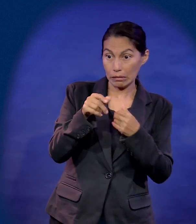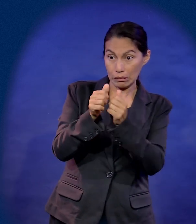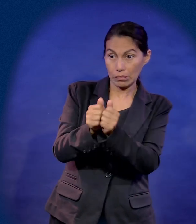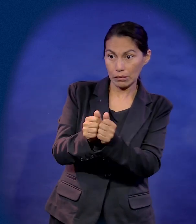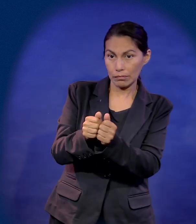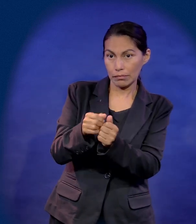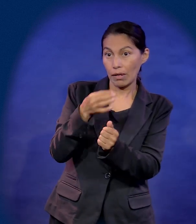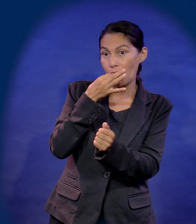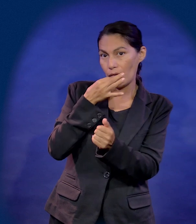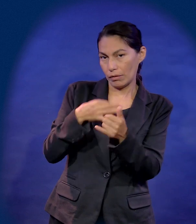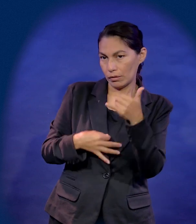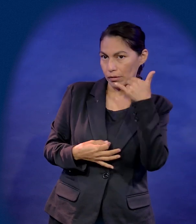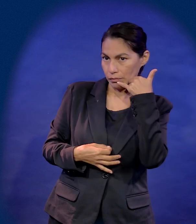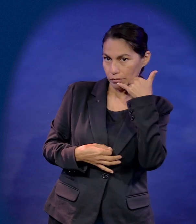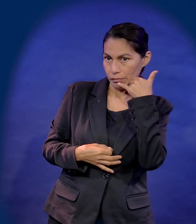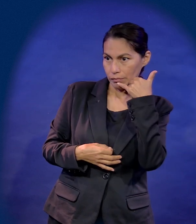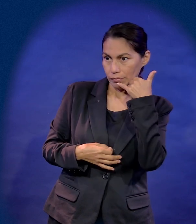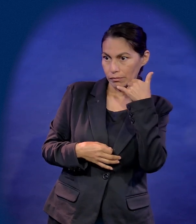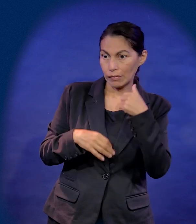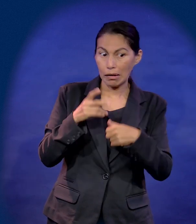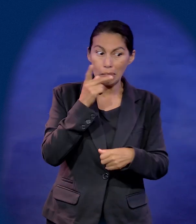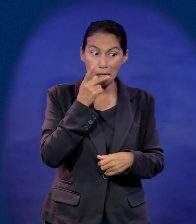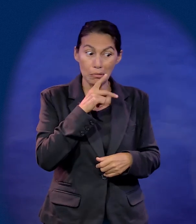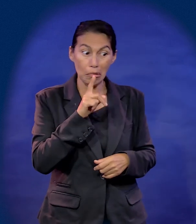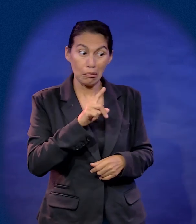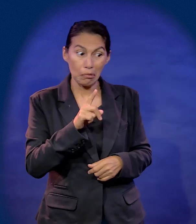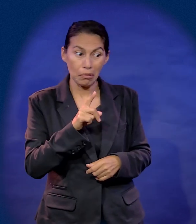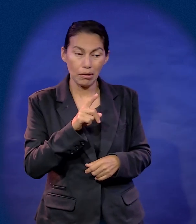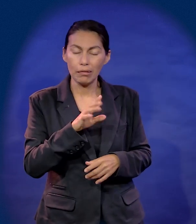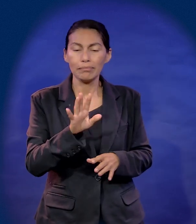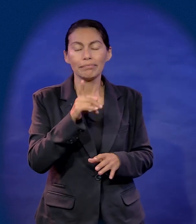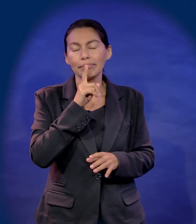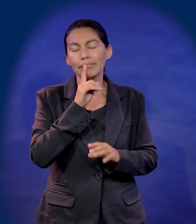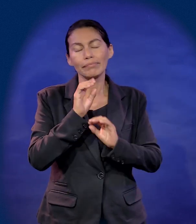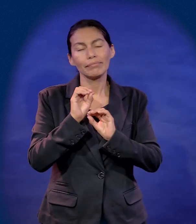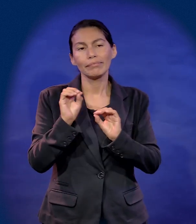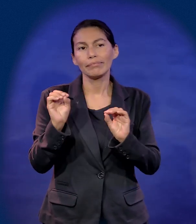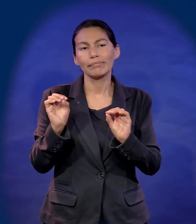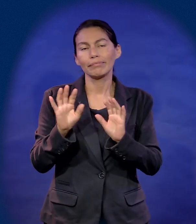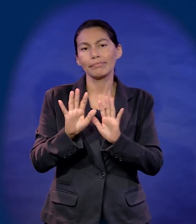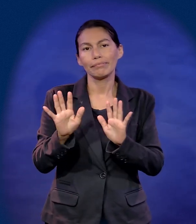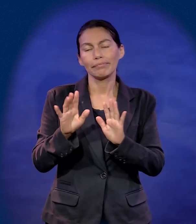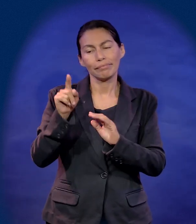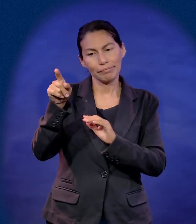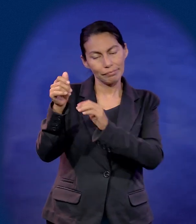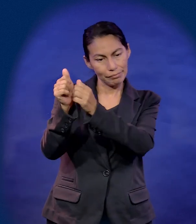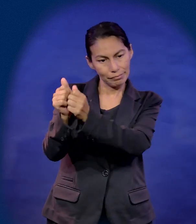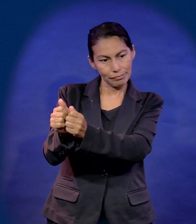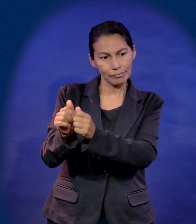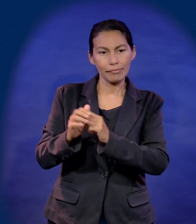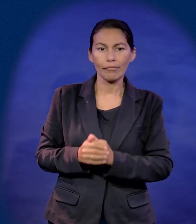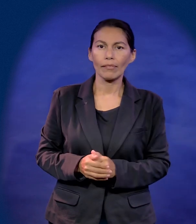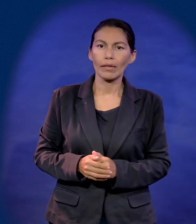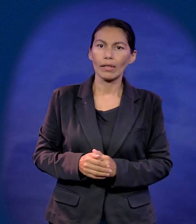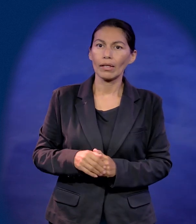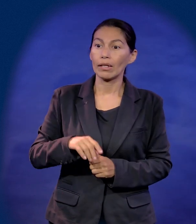está, me llamas. Y si no está, pastor, no, si no está, mejor ni vuelvas, le